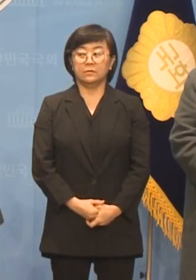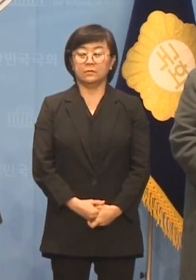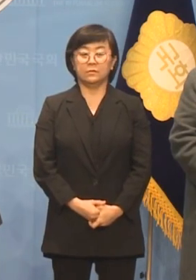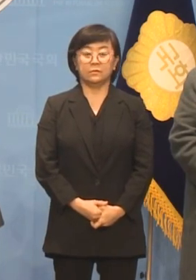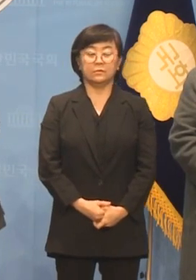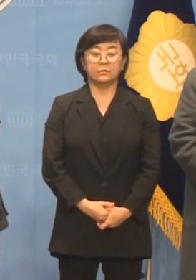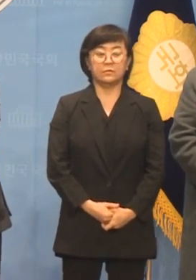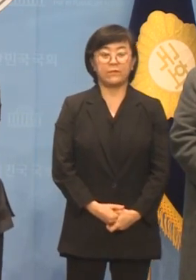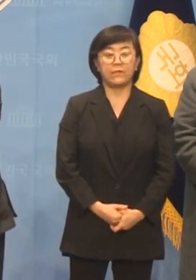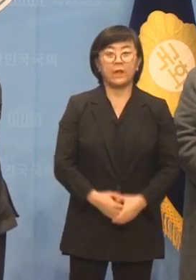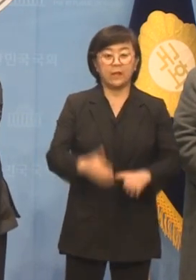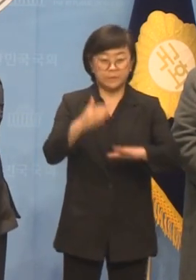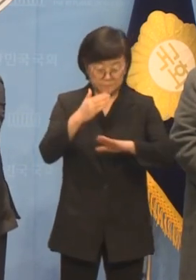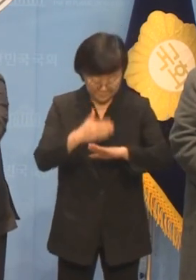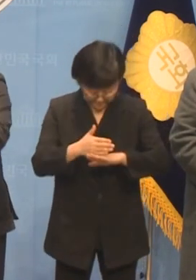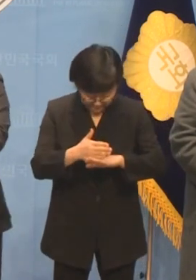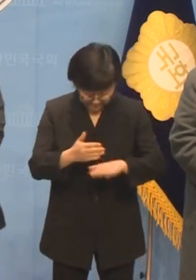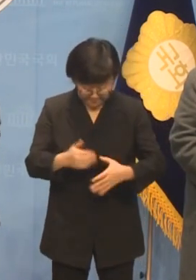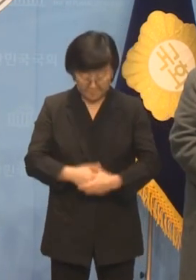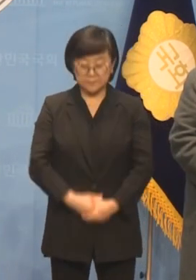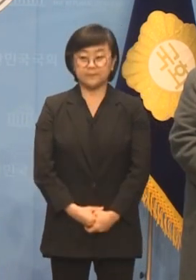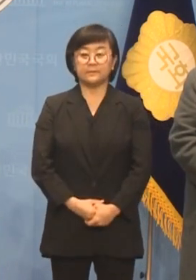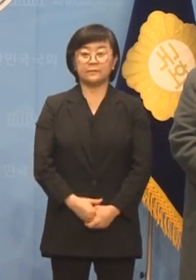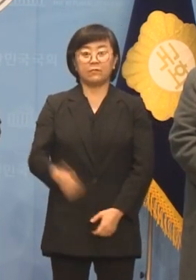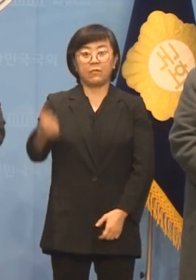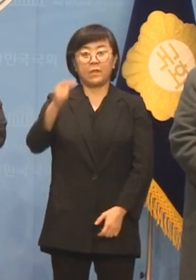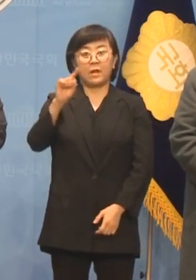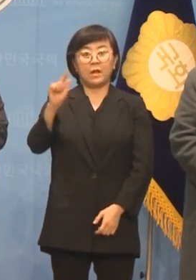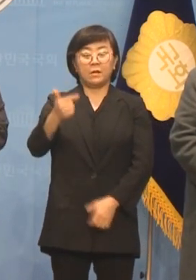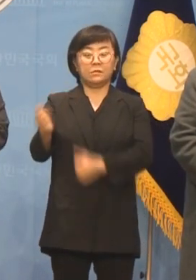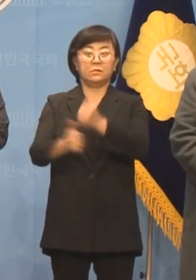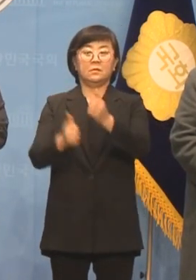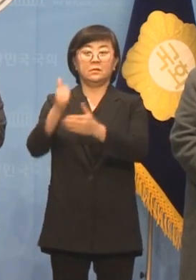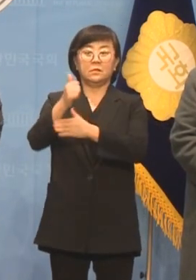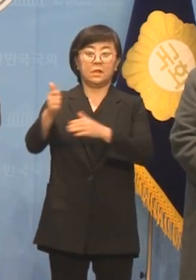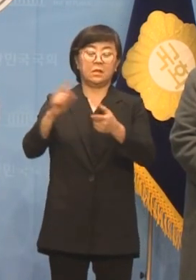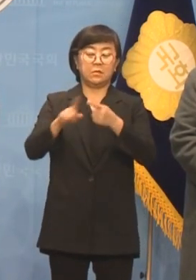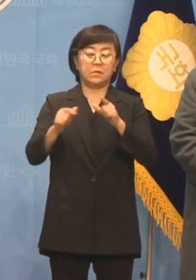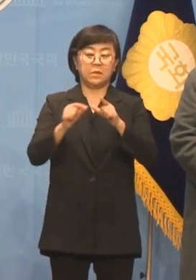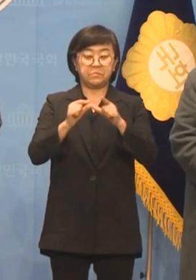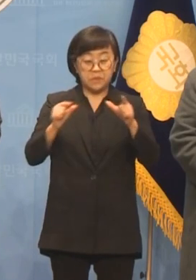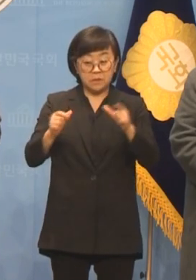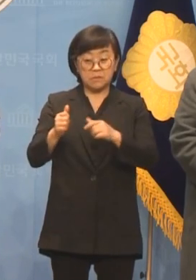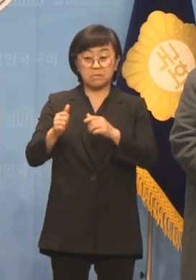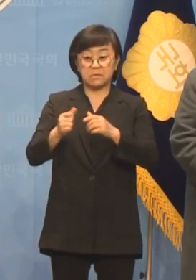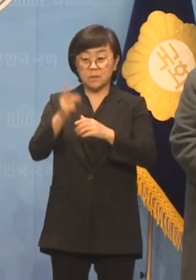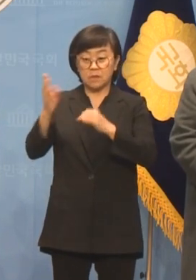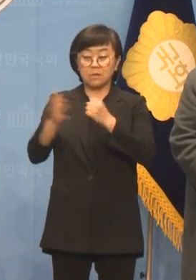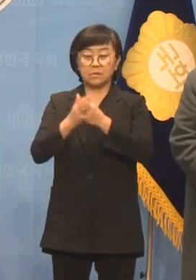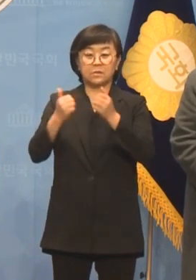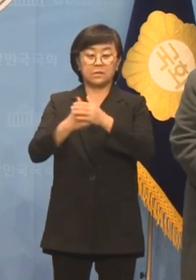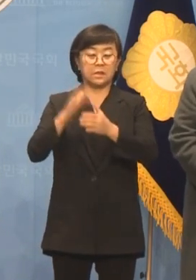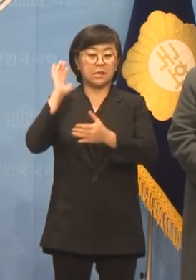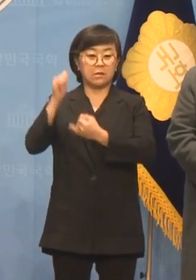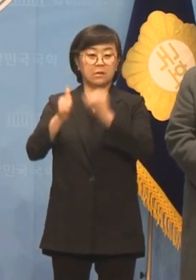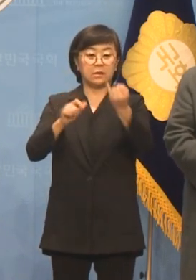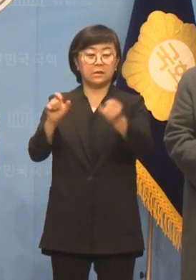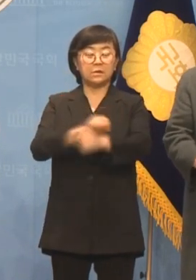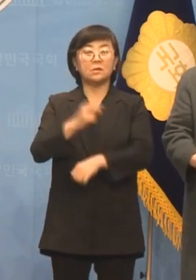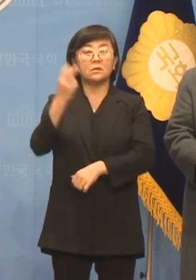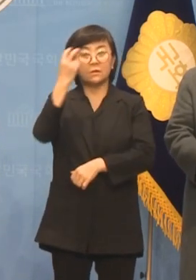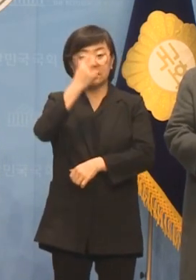예, 강덕구님 감사합니다. 한동훈 비대위원장과 일부 비대위원이 김건희 특검법이라는 말도 못하고